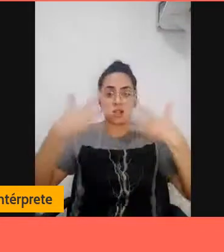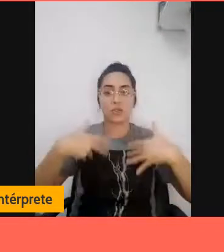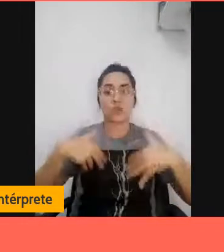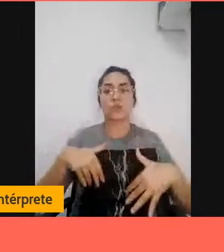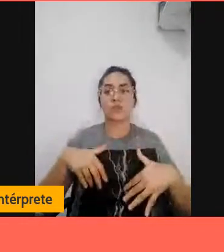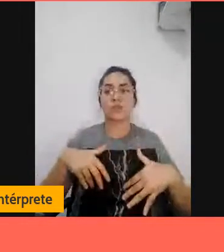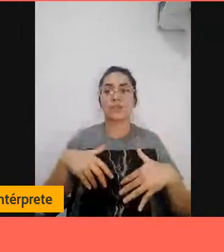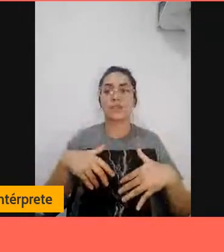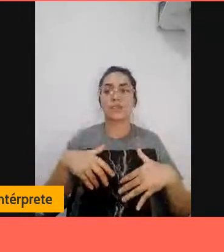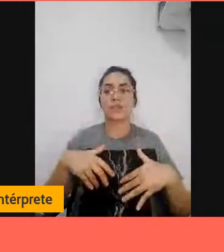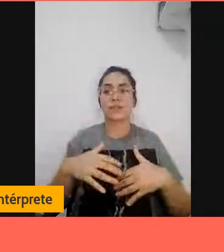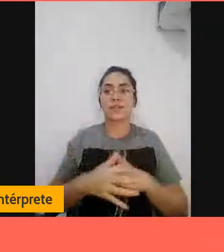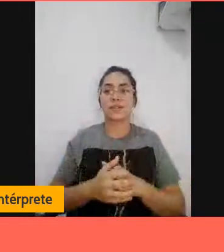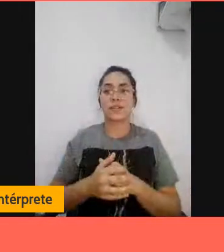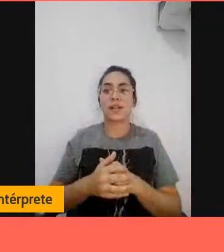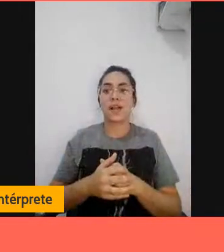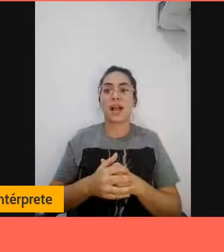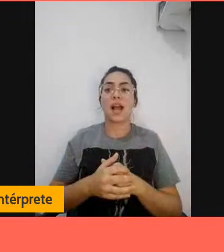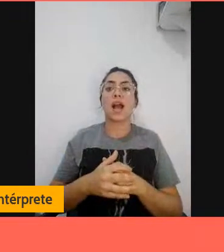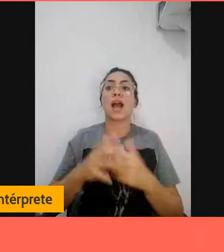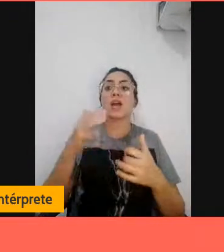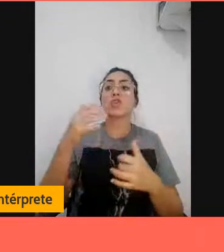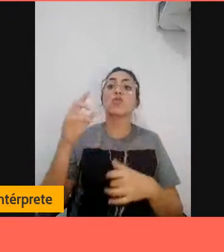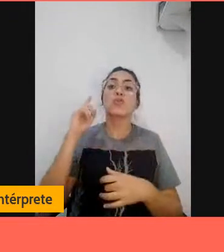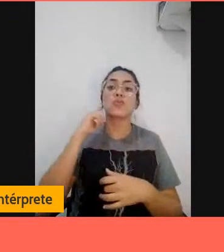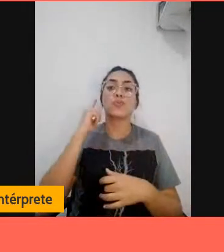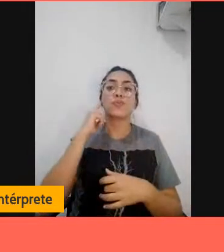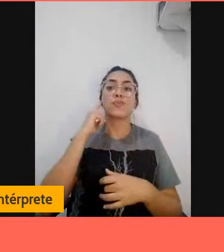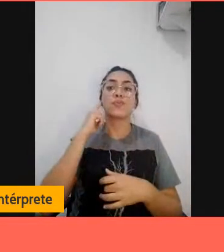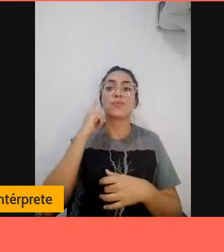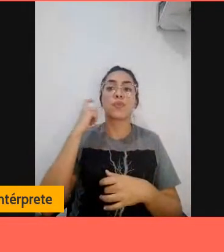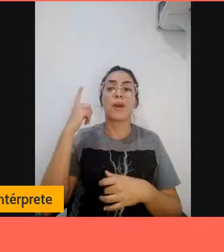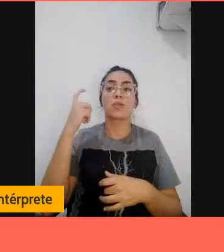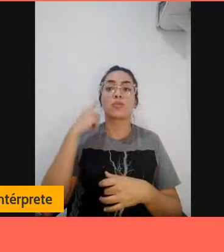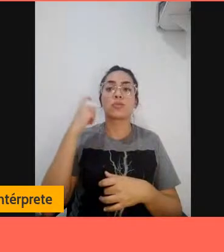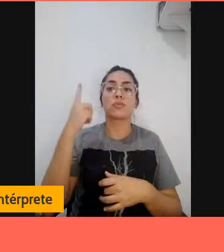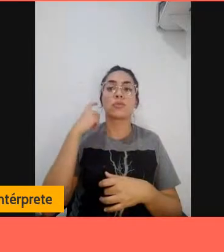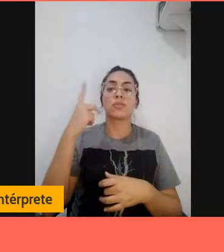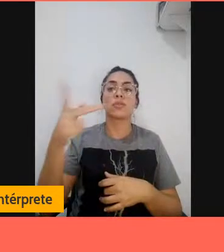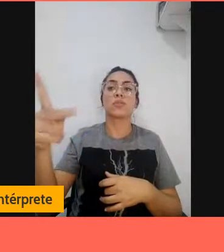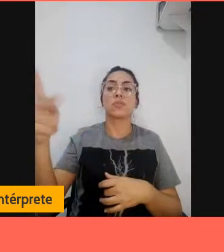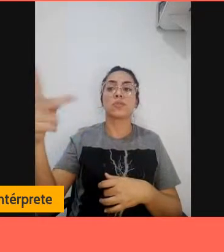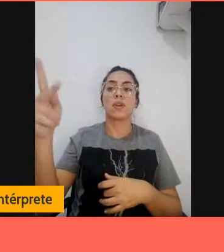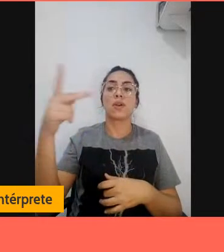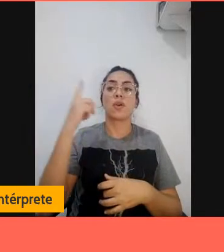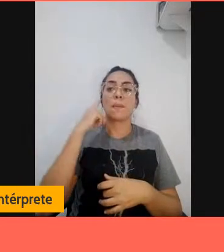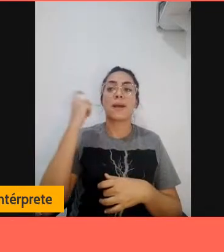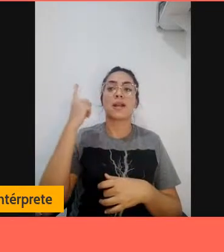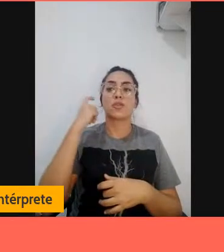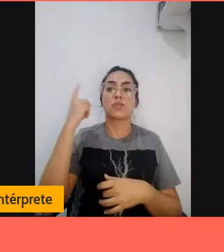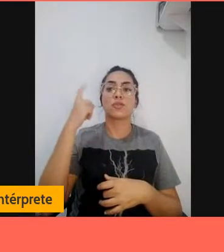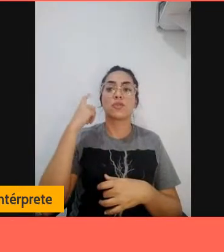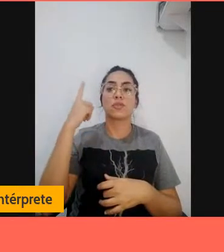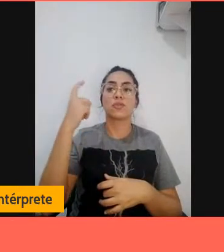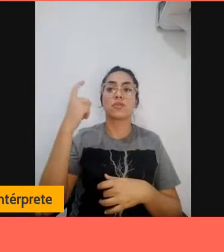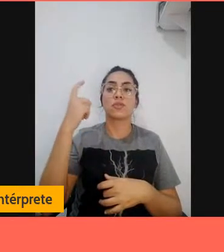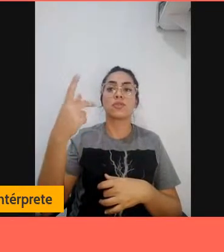à história humana, sumap koizai, que é, né, como